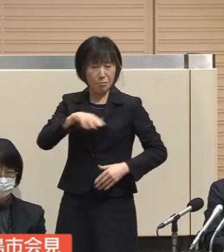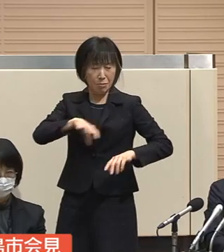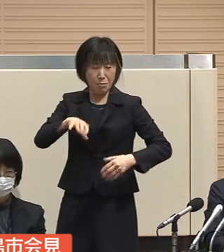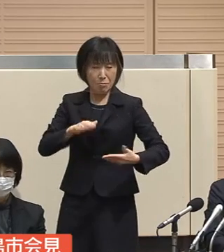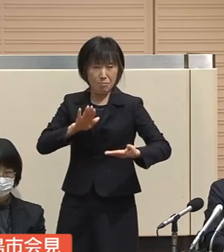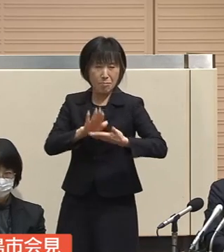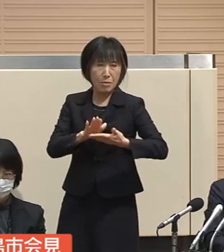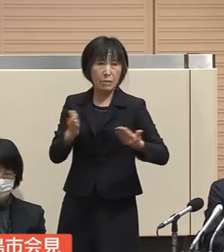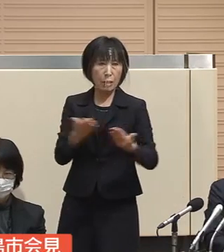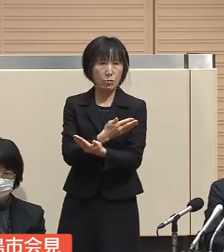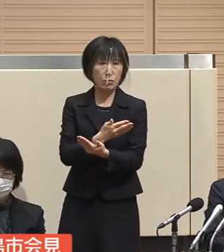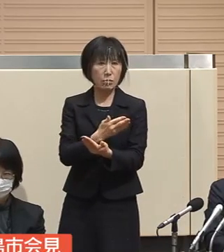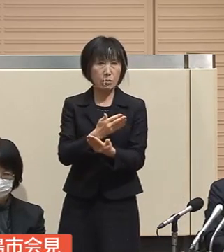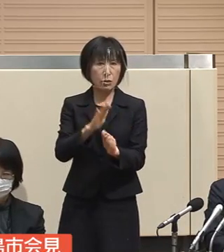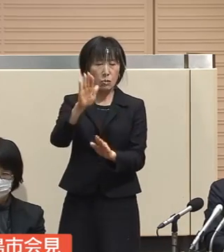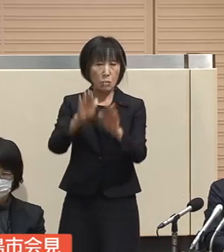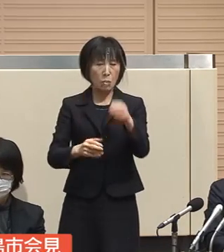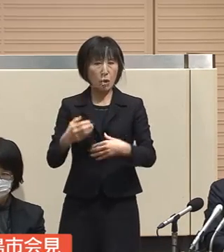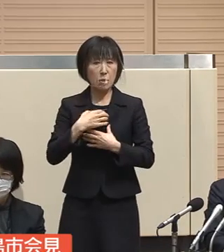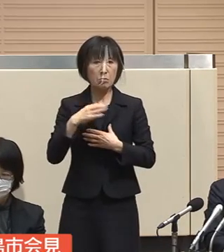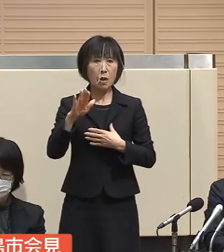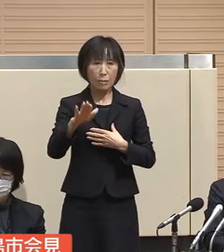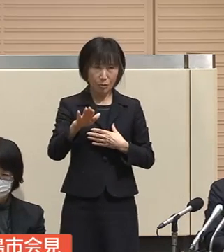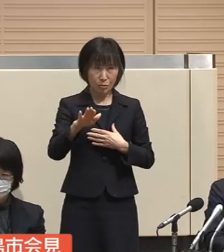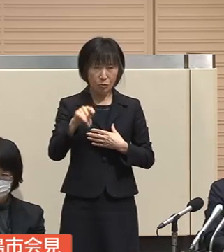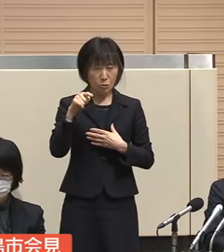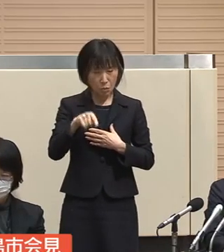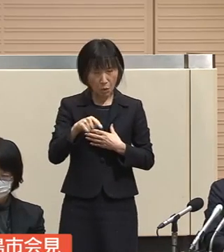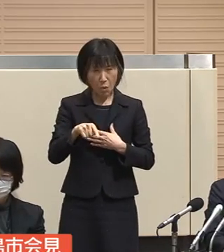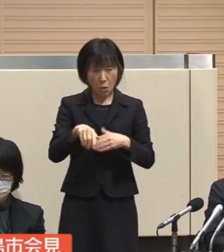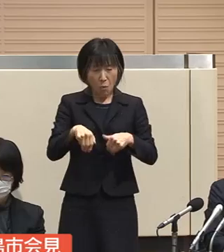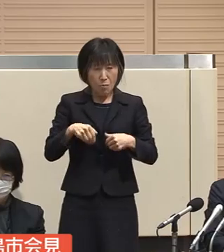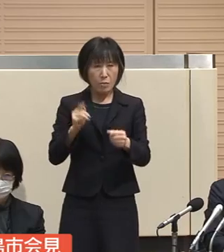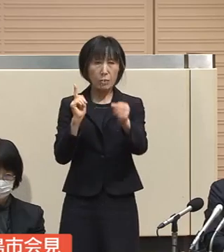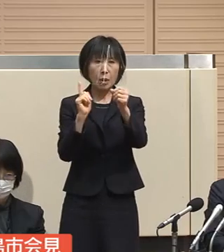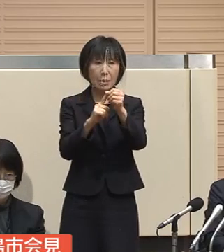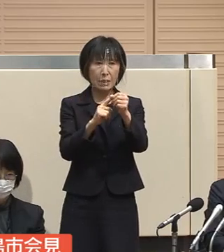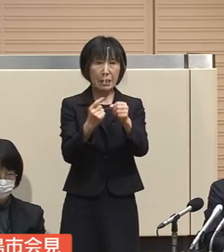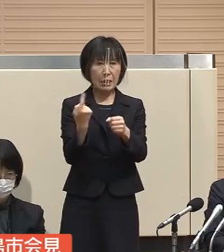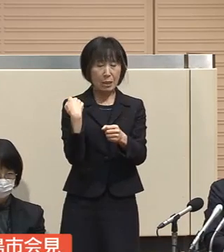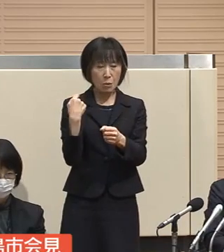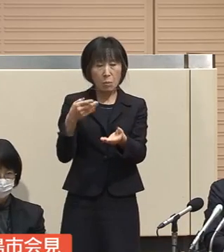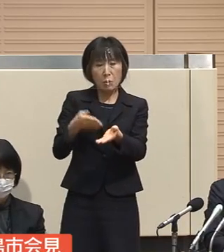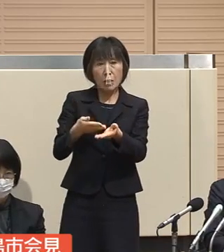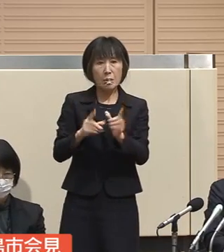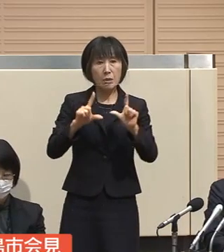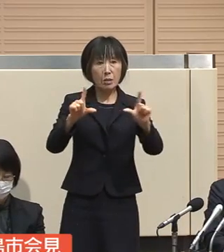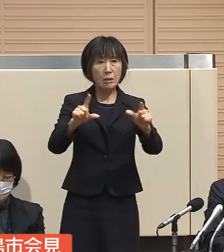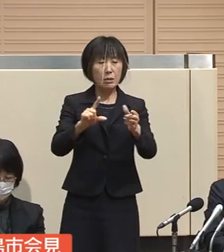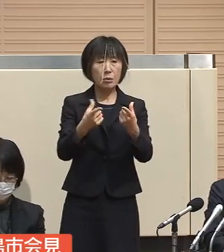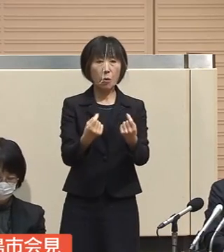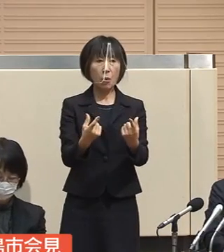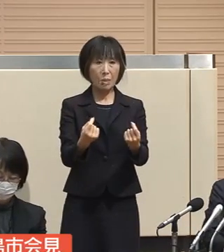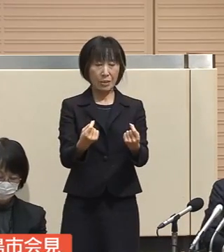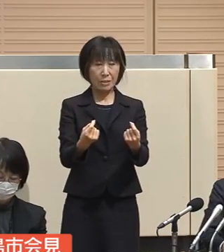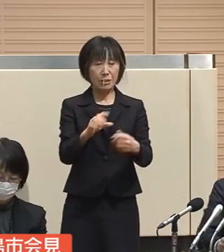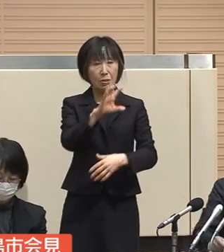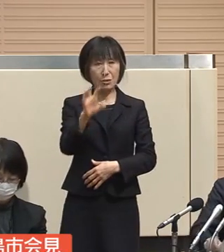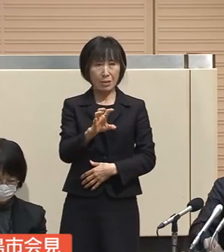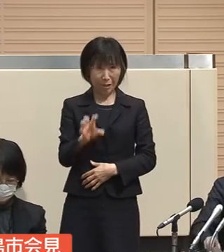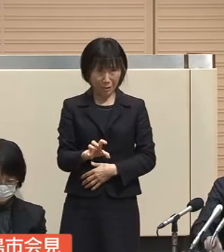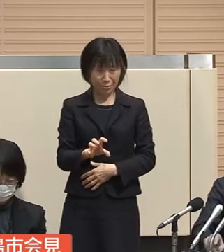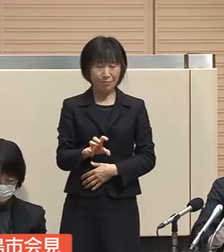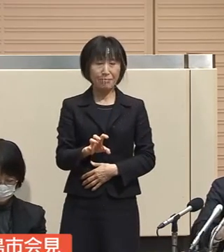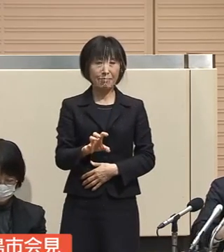。こうした状況にならないようにするために、昨日の記者会見で申し上げたことの繰り返しになります